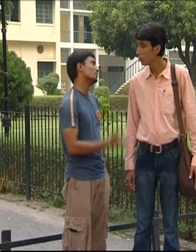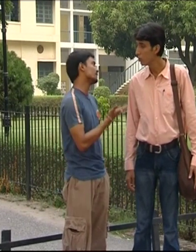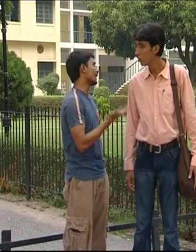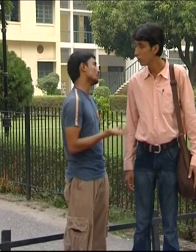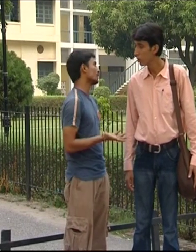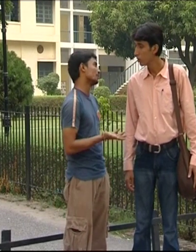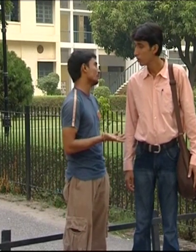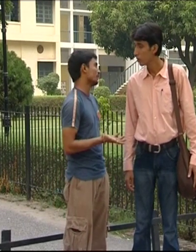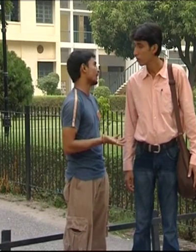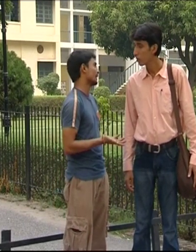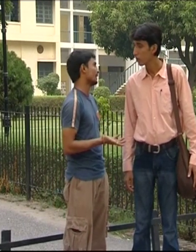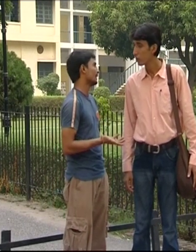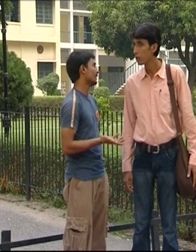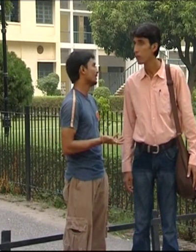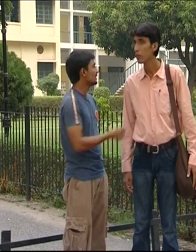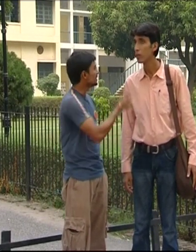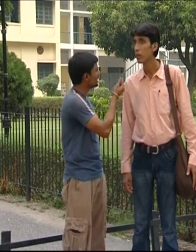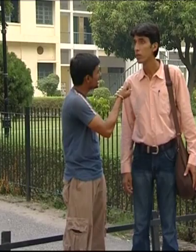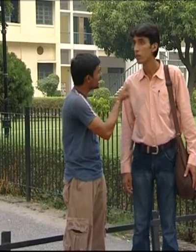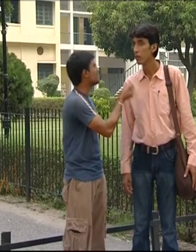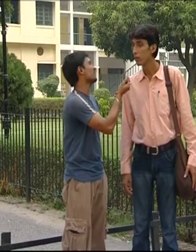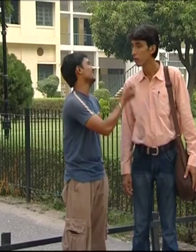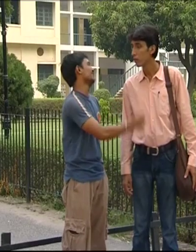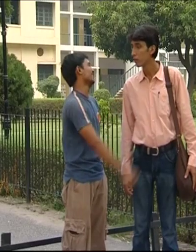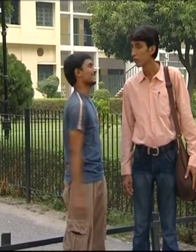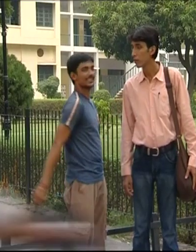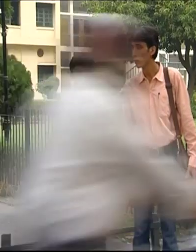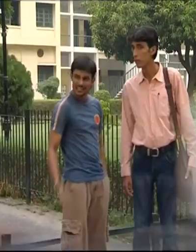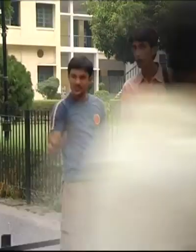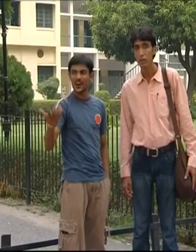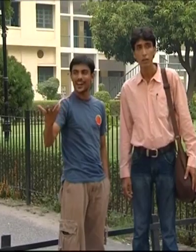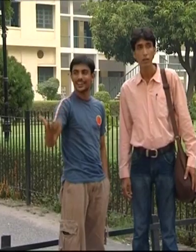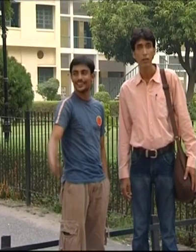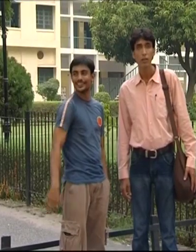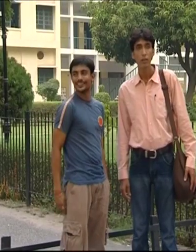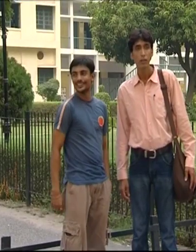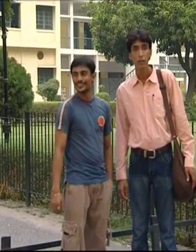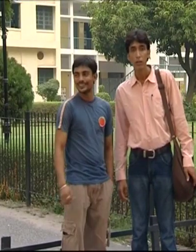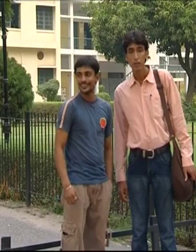भी जनानियों की तरह उधेड़-बुन में लगा रहता है। जिंदगी एक ही बार मिलती है, एंजॉय।